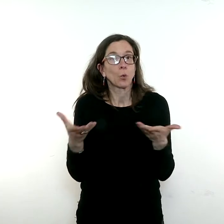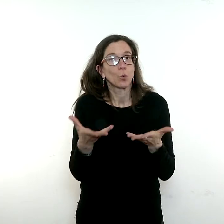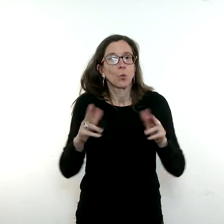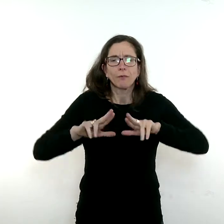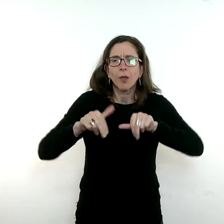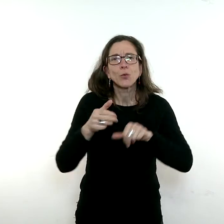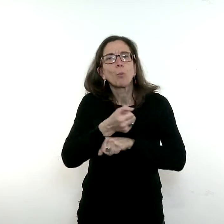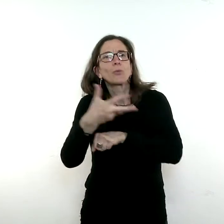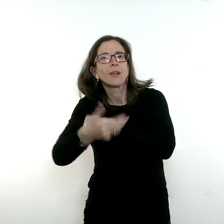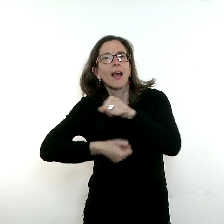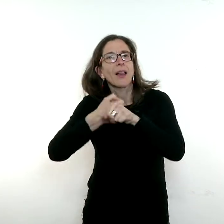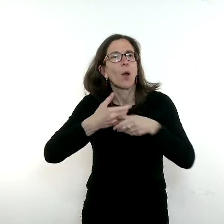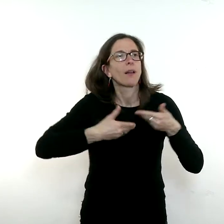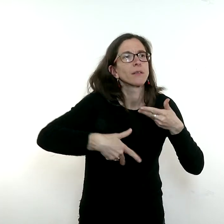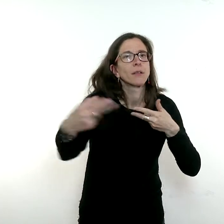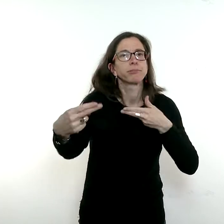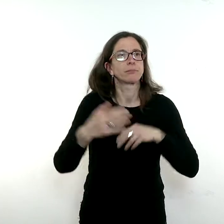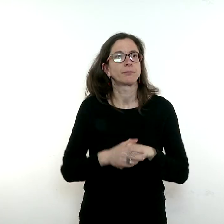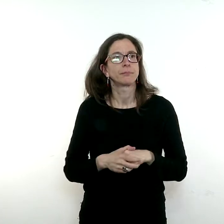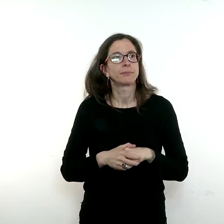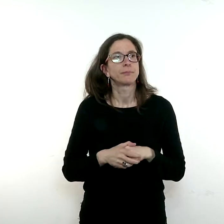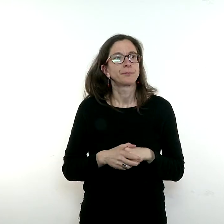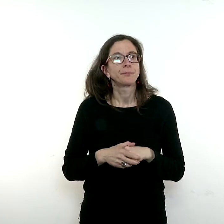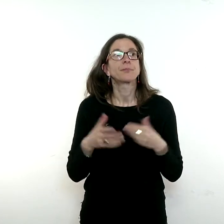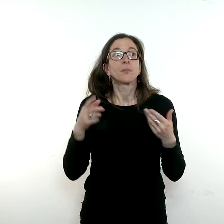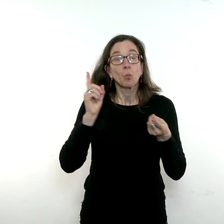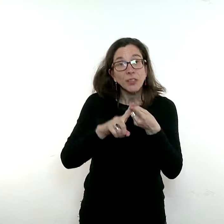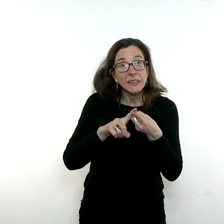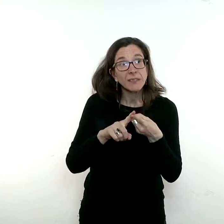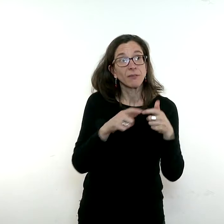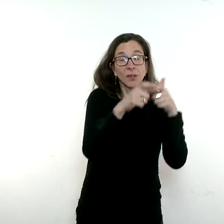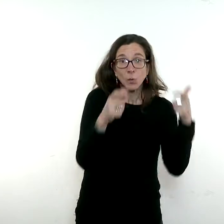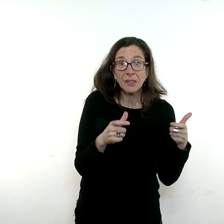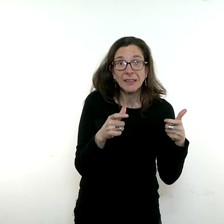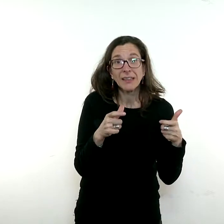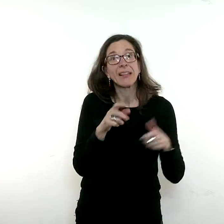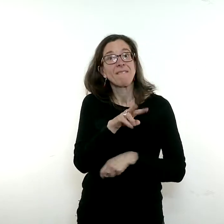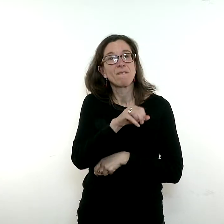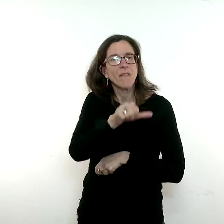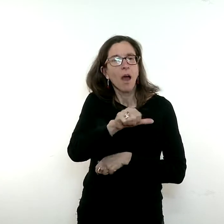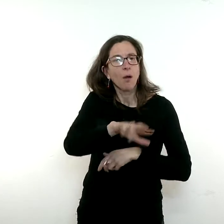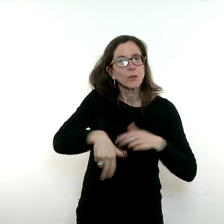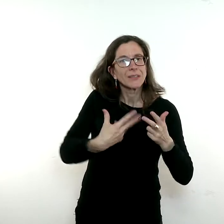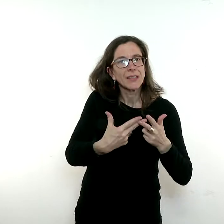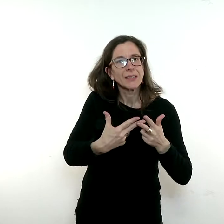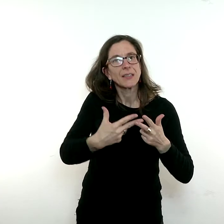entre la ville de Montpellier et la société Via Occitanie de Montpellier, Méditerranée Métropole. Et